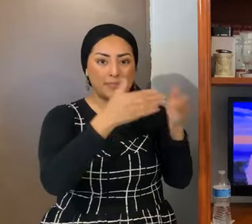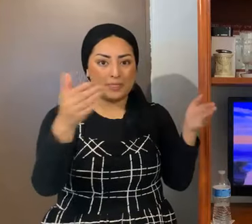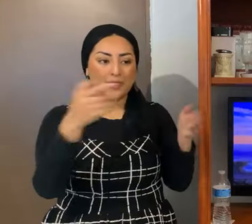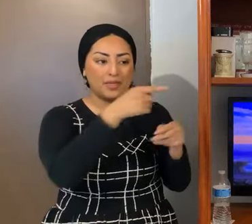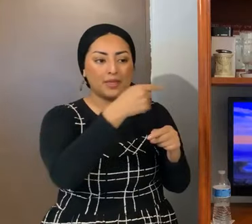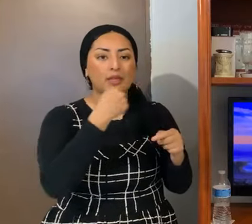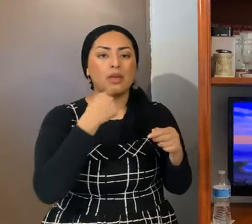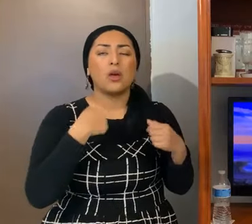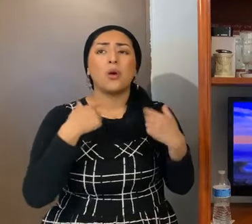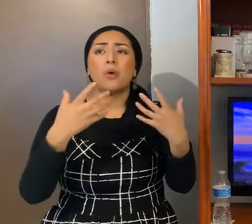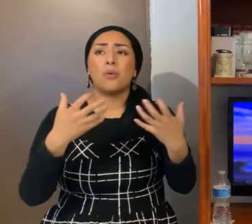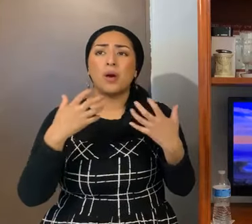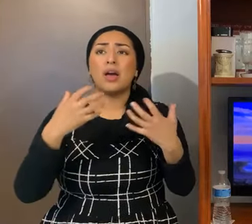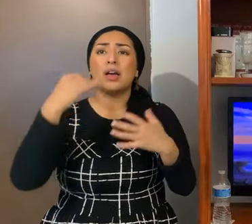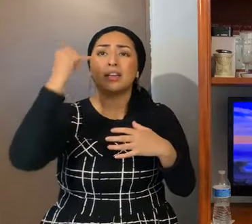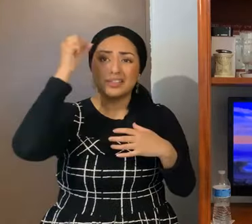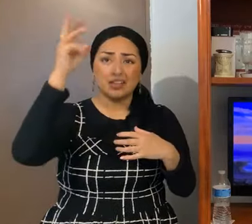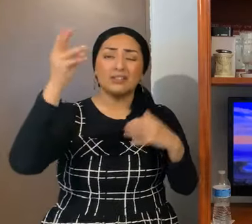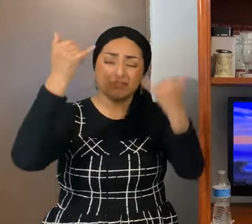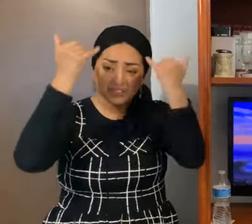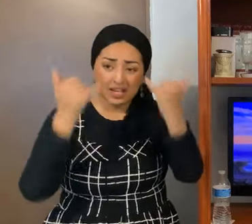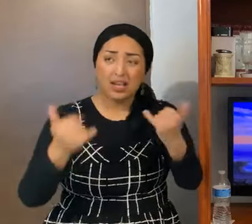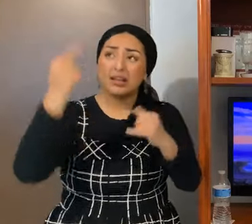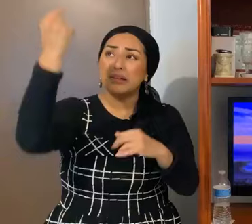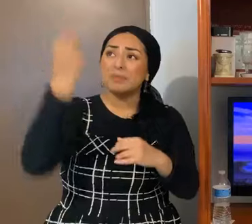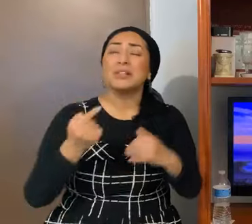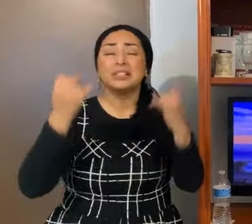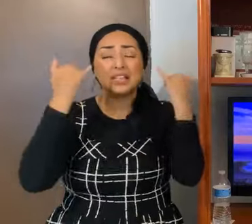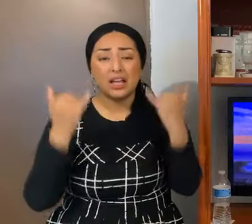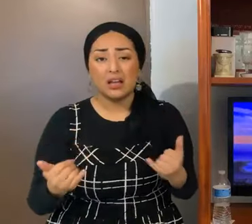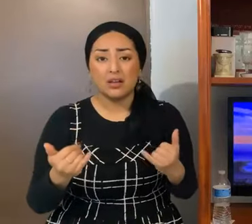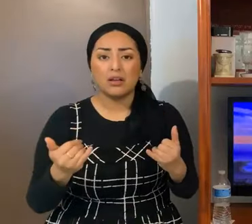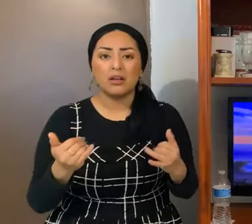ya queremos que venga el día de Yahweh. La verdad,